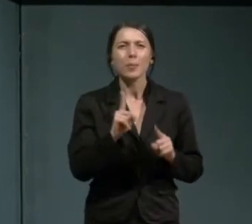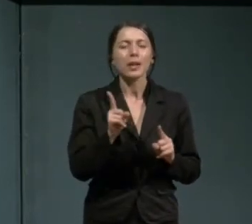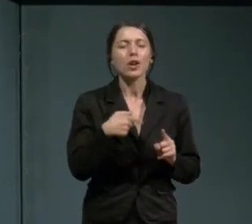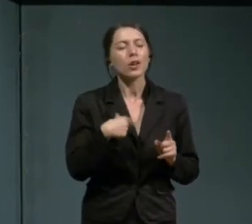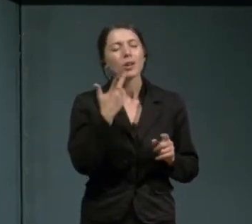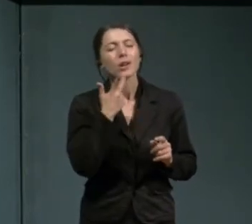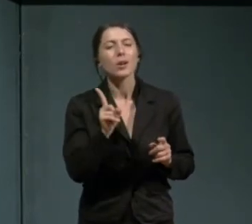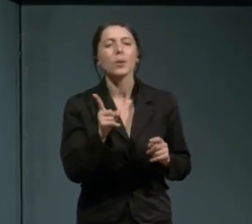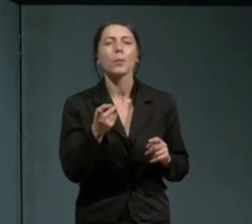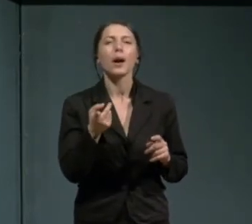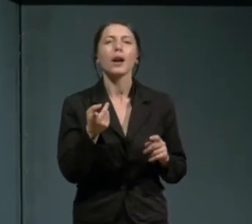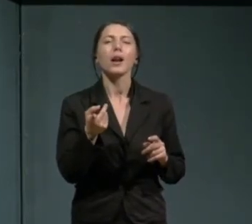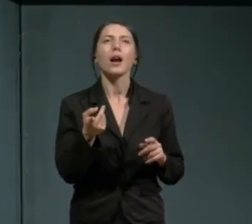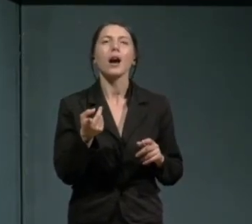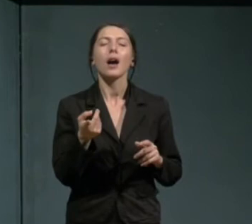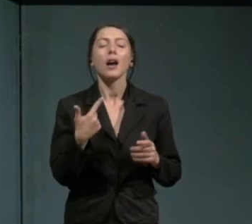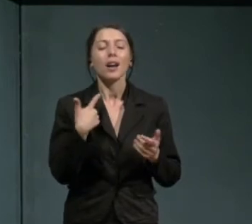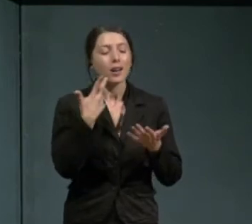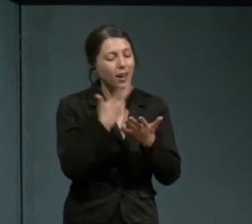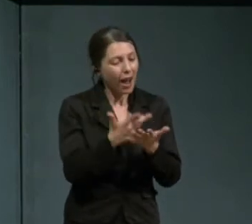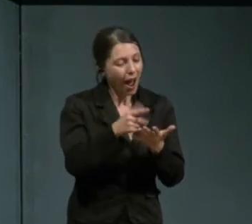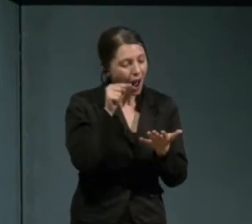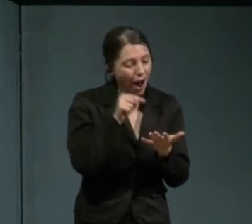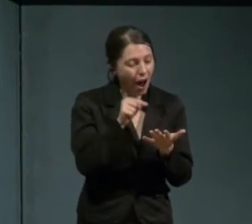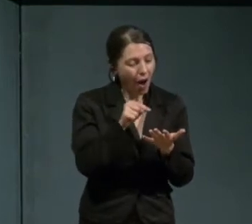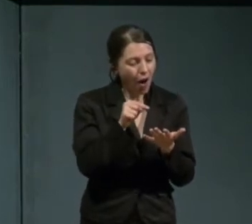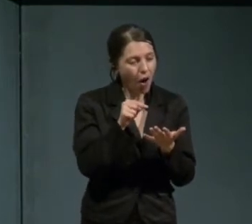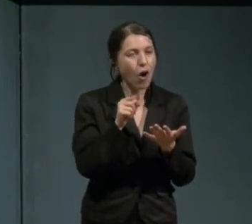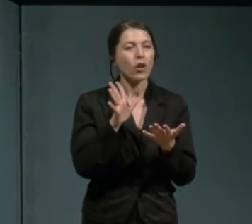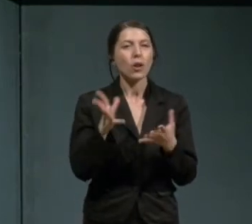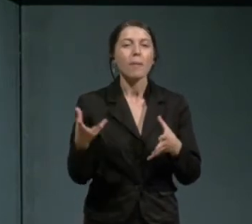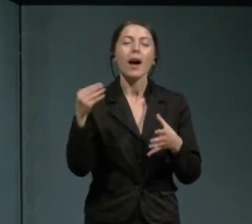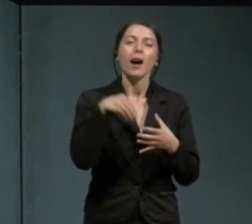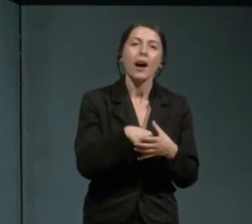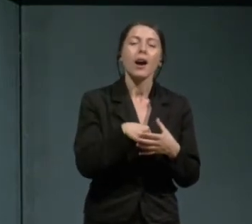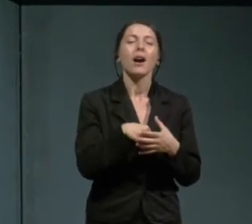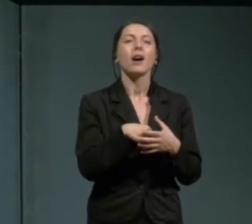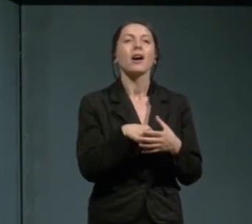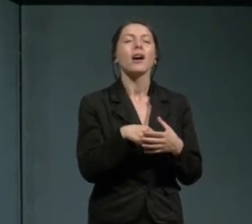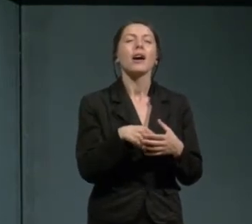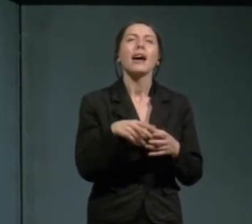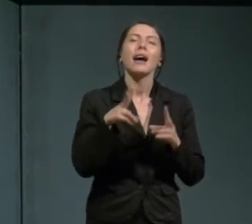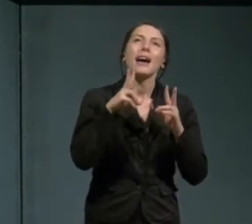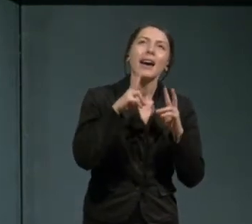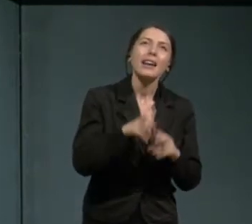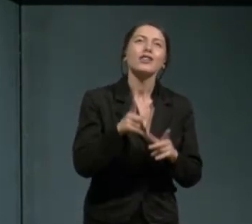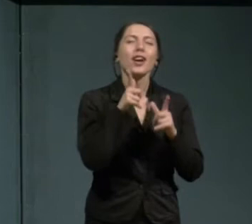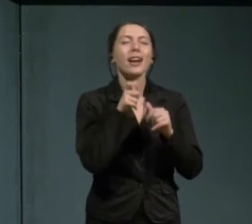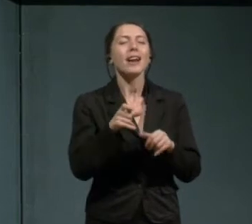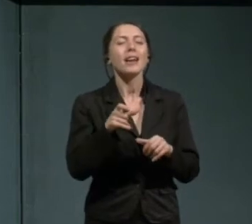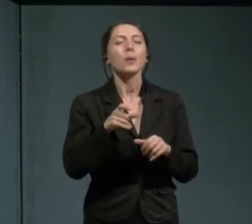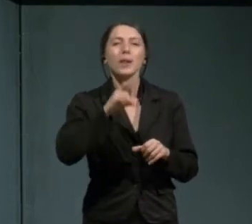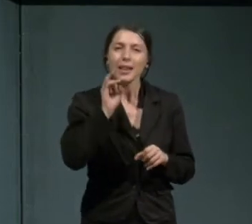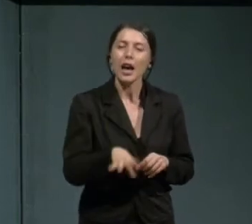io volevo una storia con una sorta con una forma di ricerca linguistica che